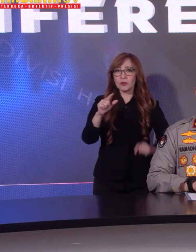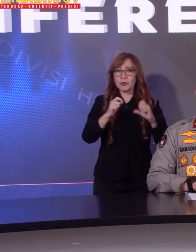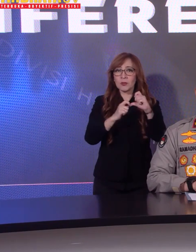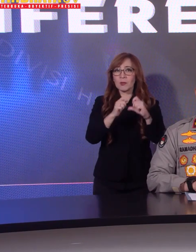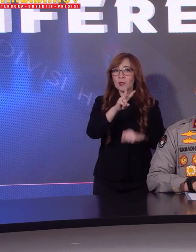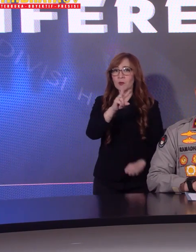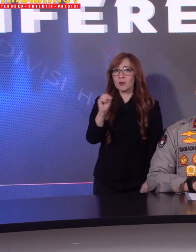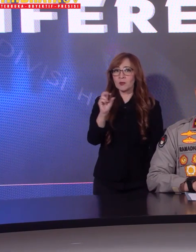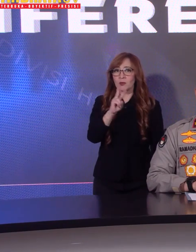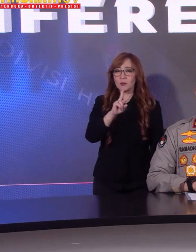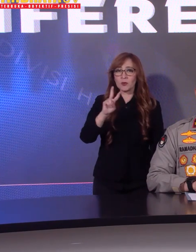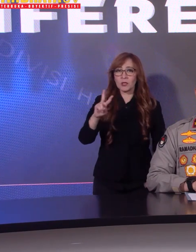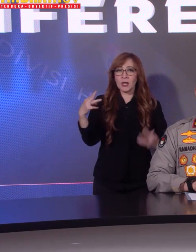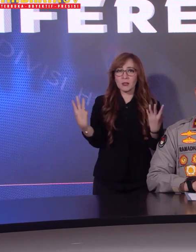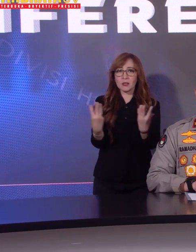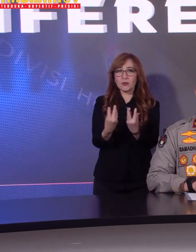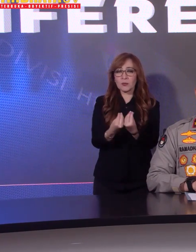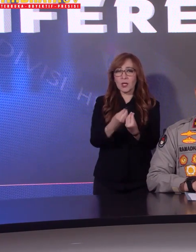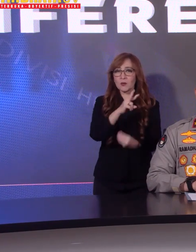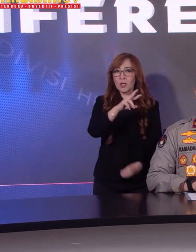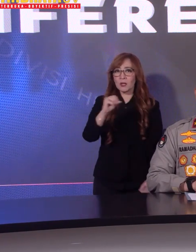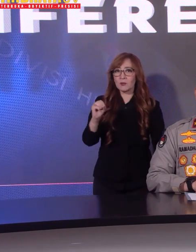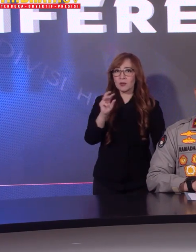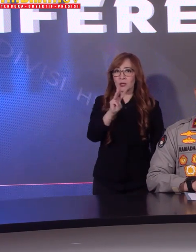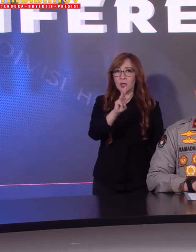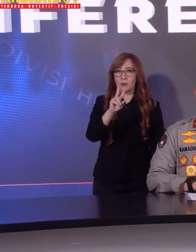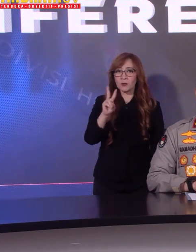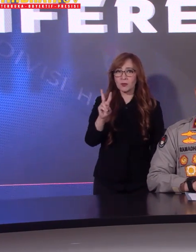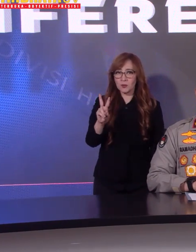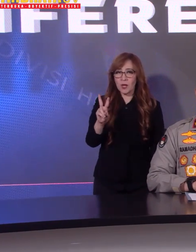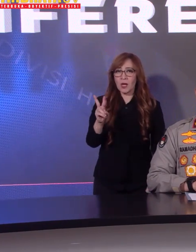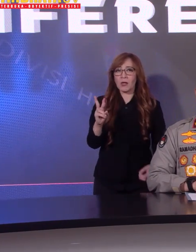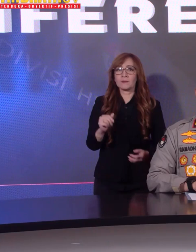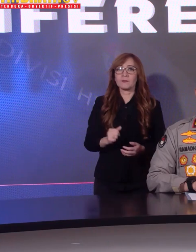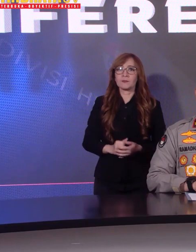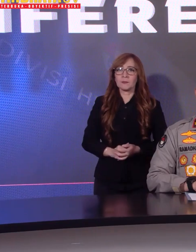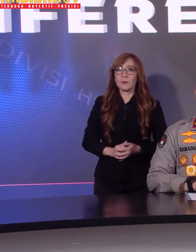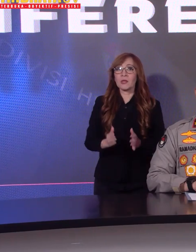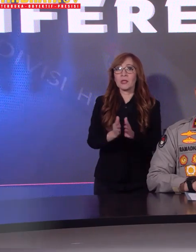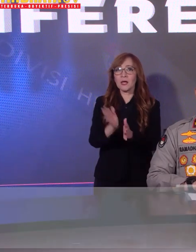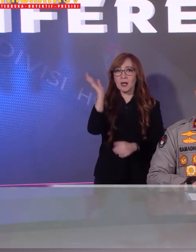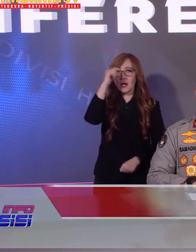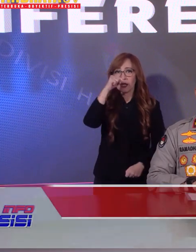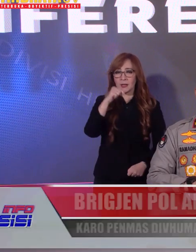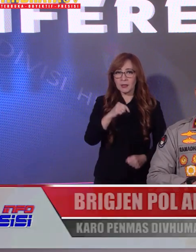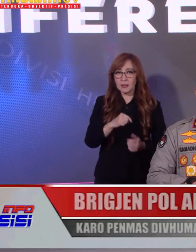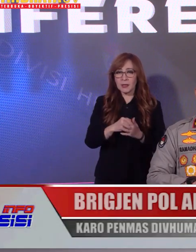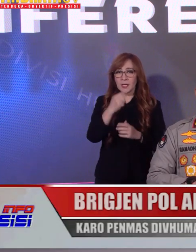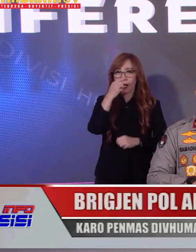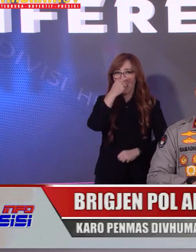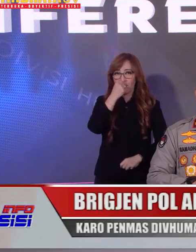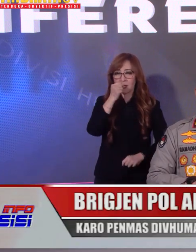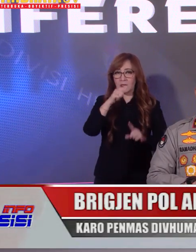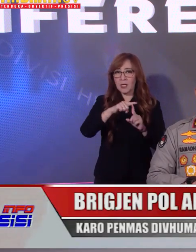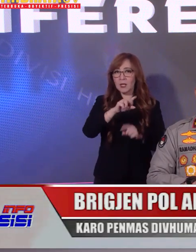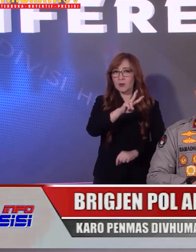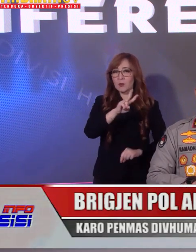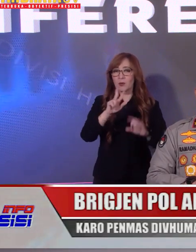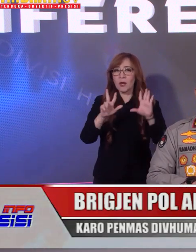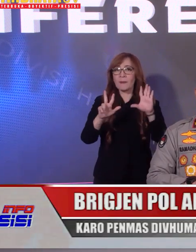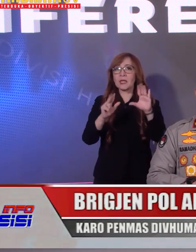2023 sebanyak 2032 kejadian dan Pada hari Kamis 28